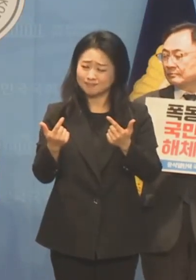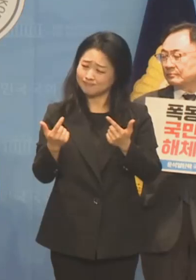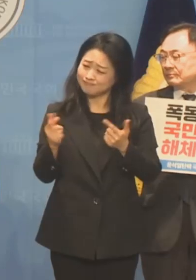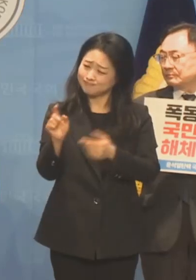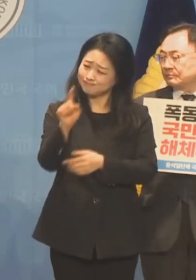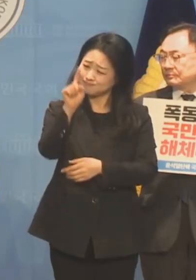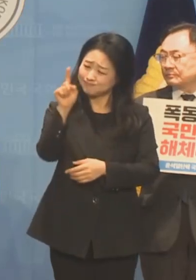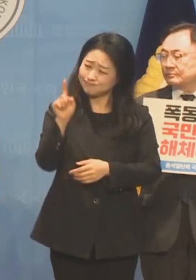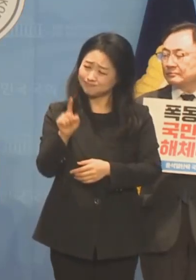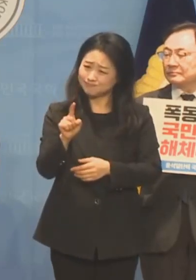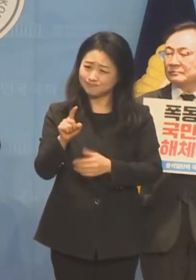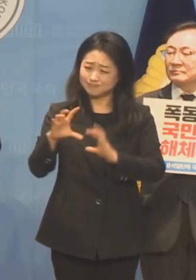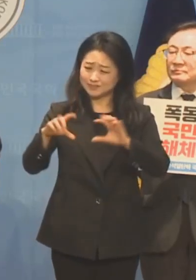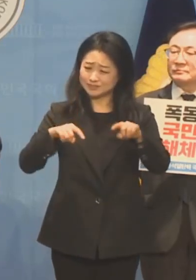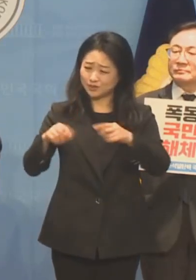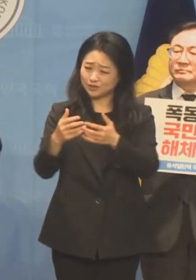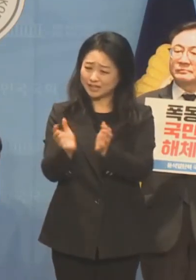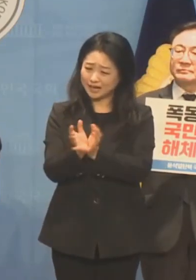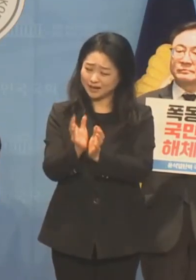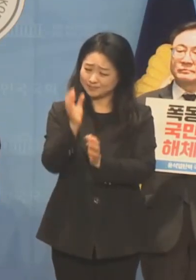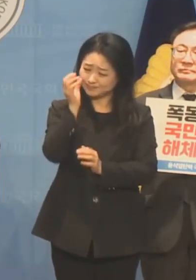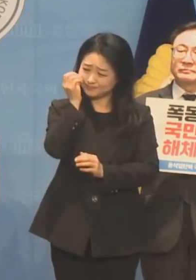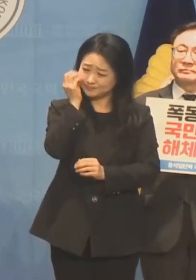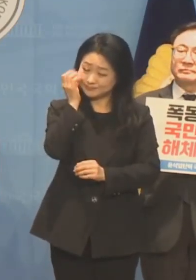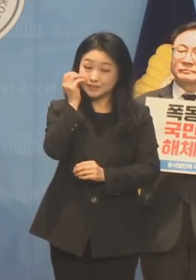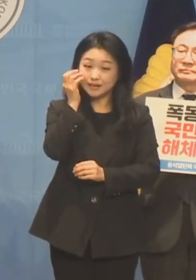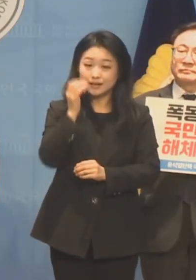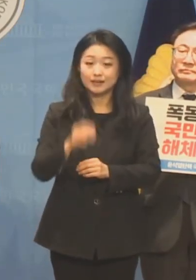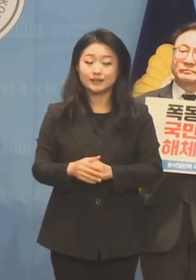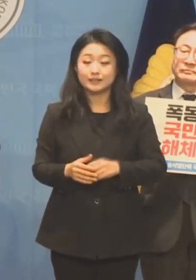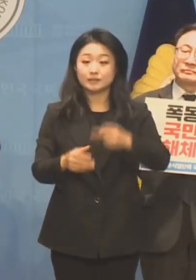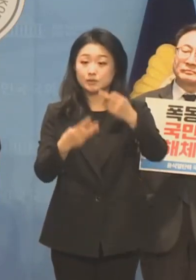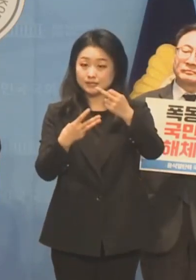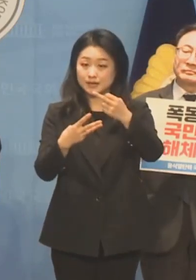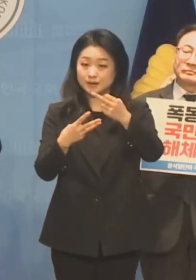들 정도입니다. 12월 3일 비상계엄이